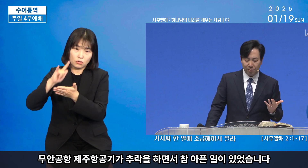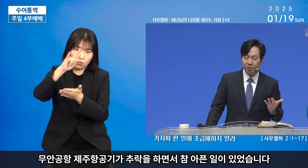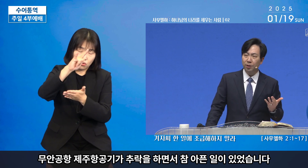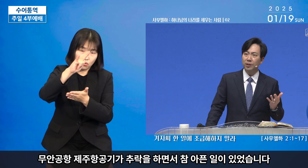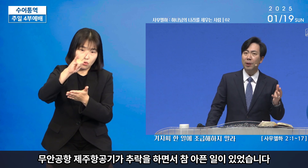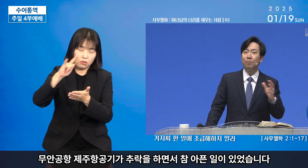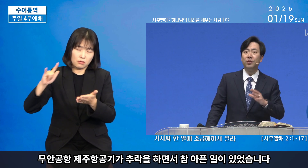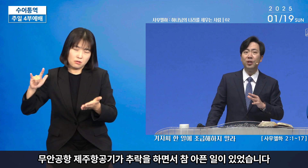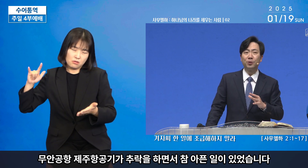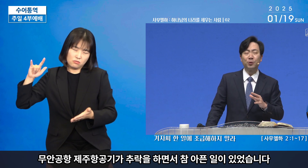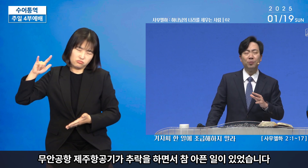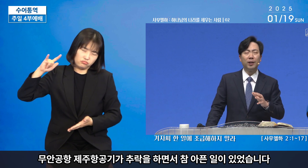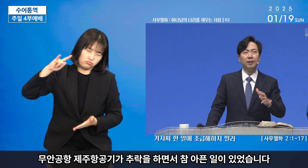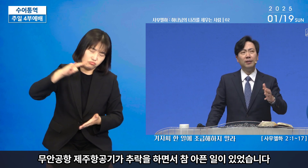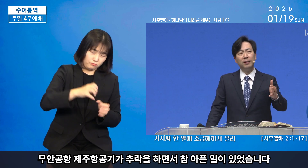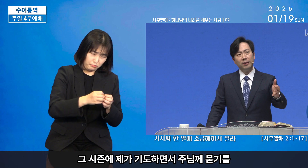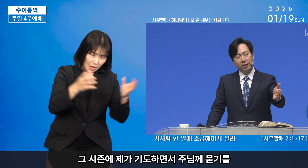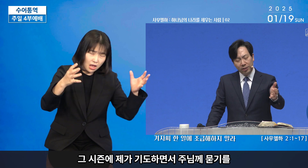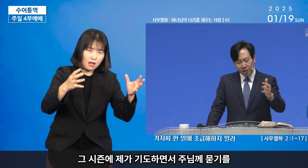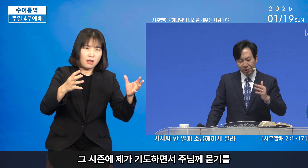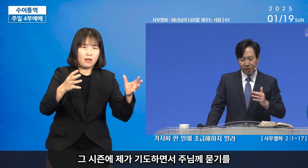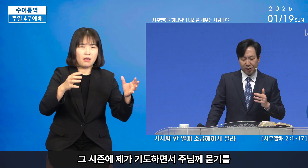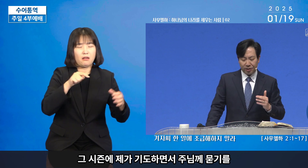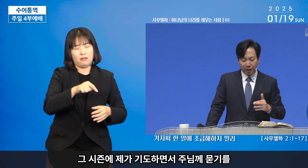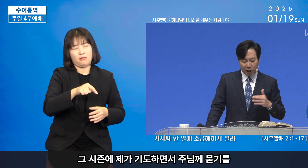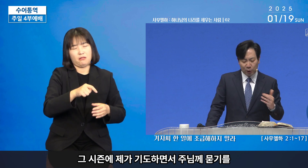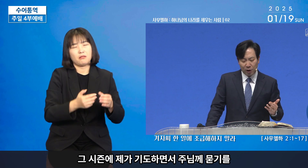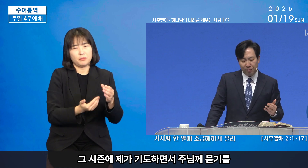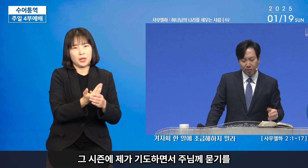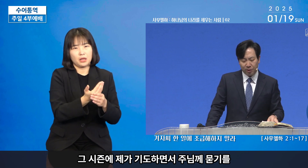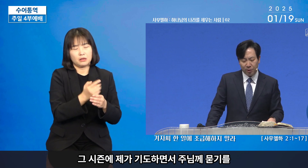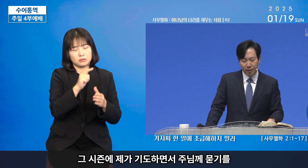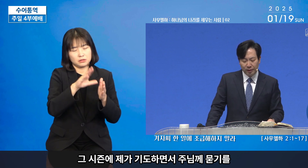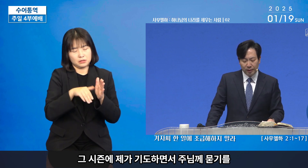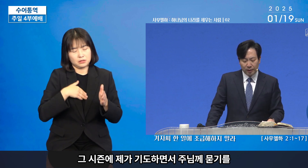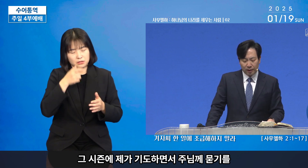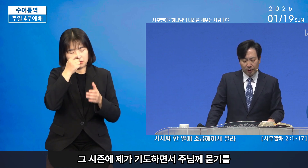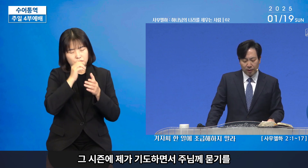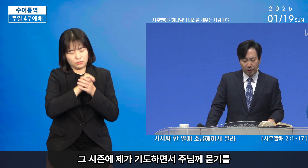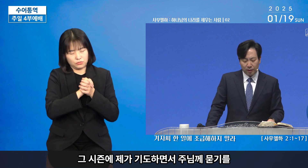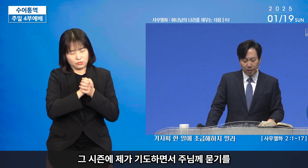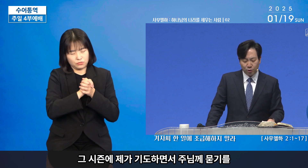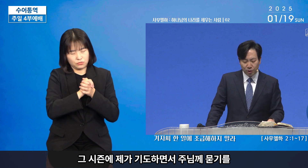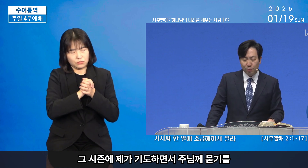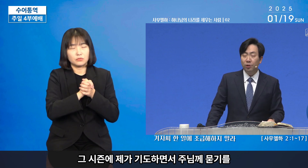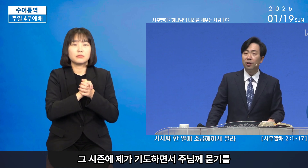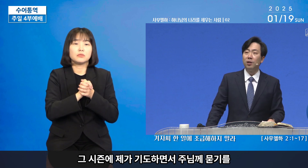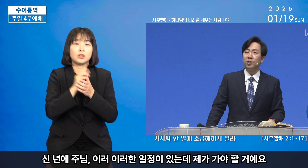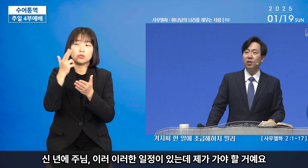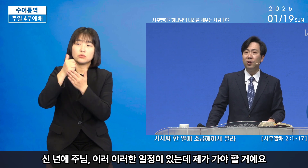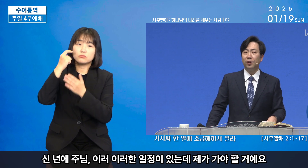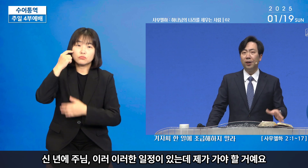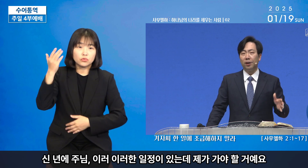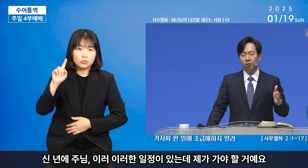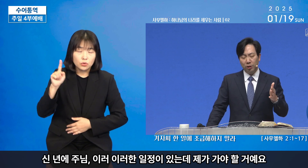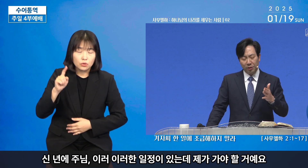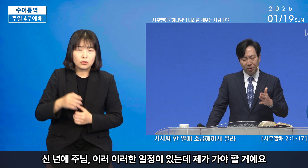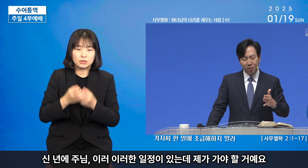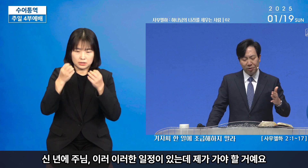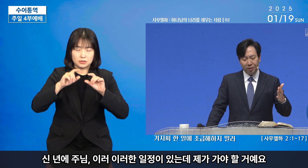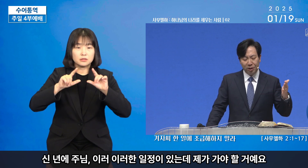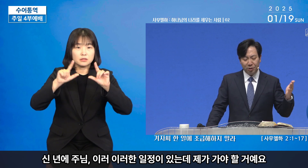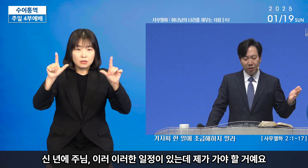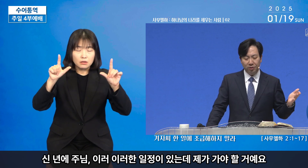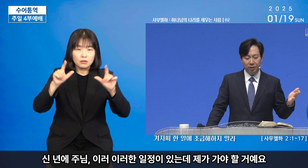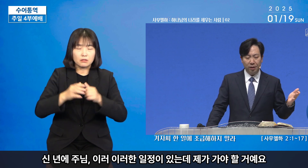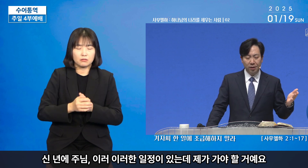추락을 하면서 참 아픈 일이 있었습니다. 그 시즌에 제가 기도하면서 주님께 묻기를, 신년에 주님